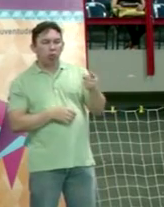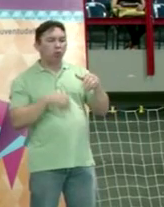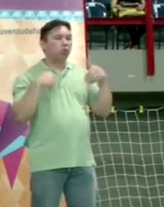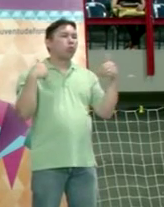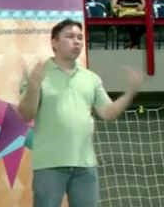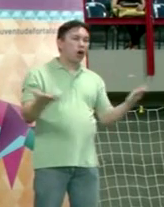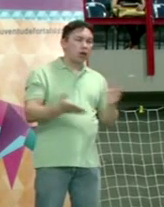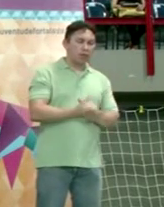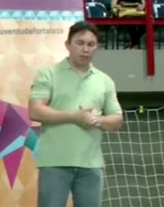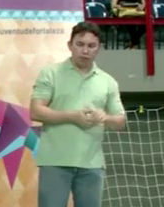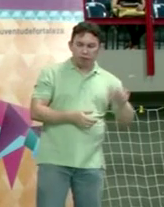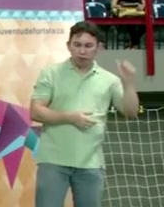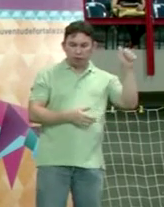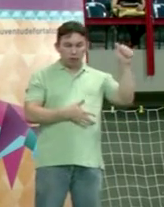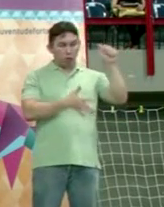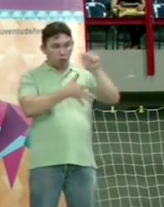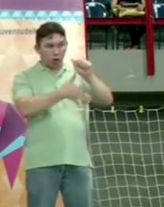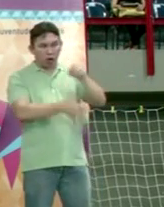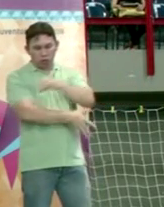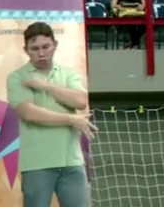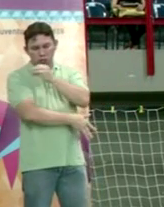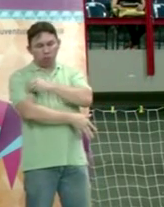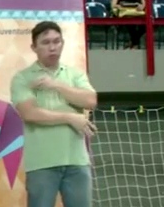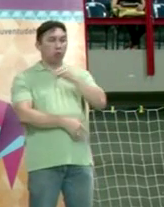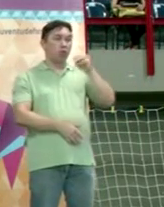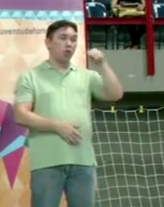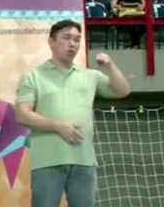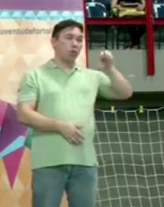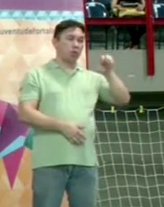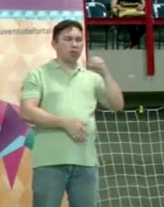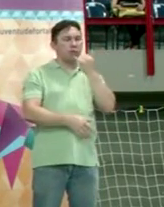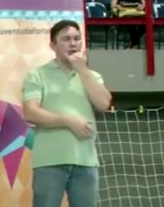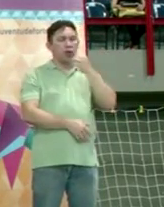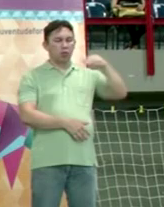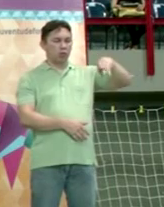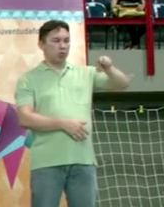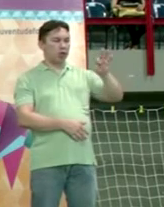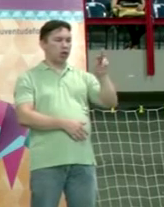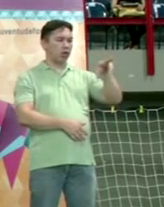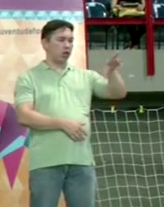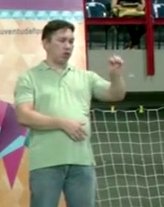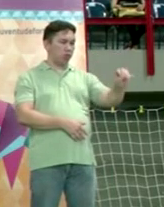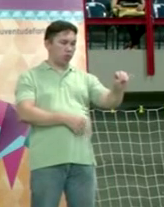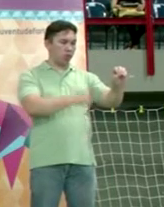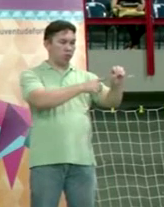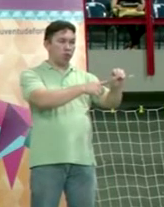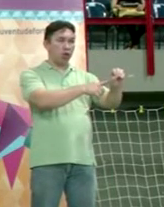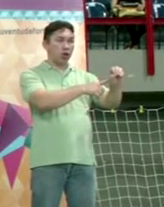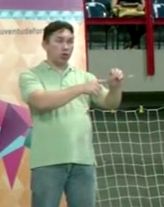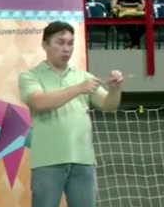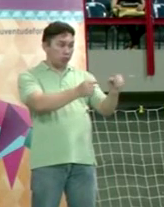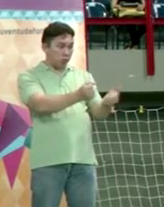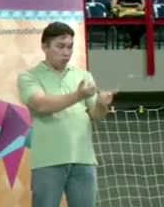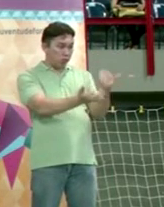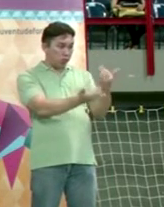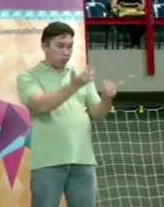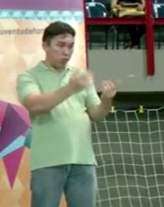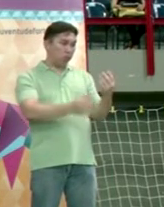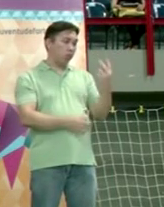letra A comigo aí, ó, metanol, pois sua combustão completa fornece